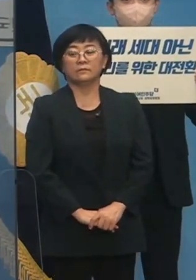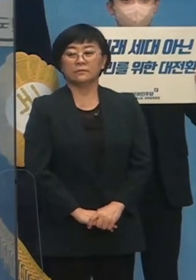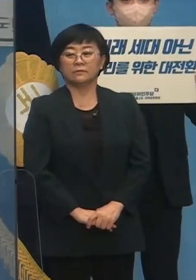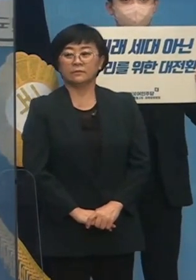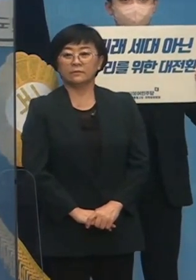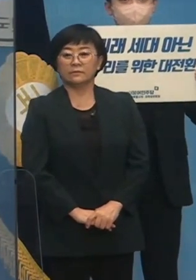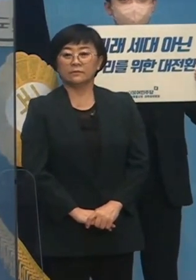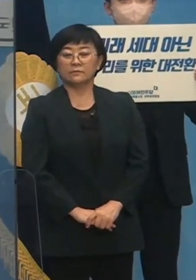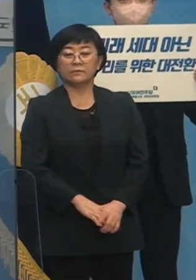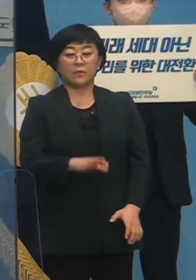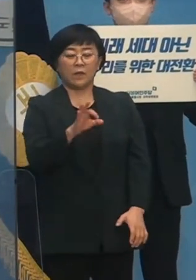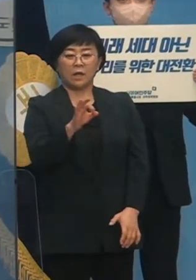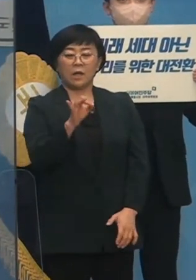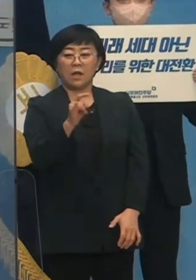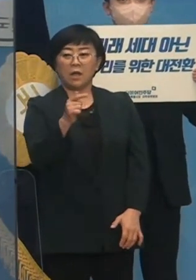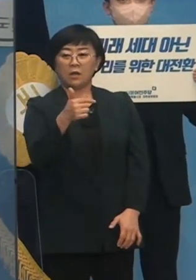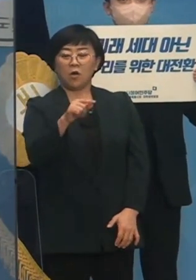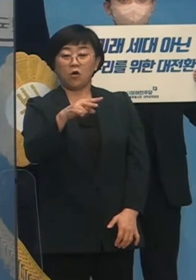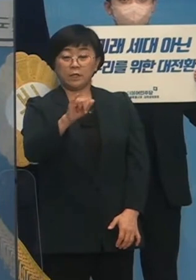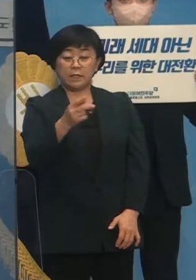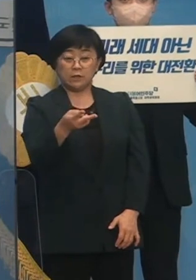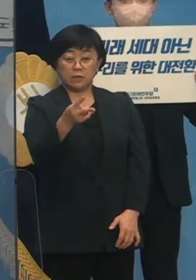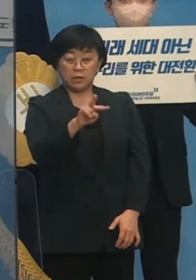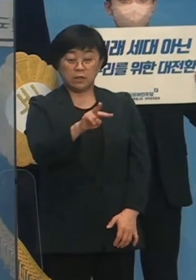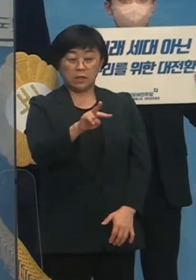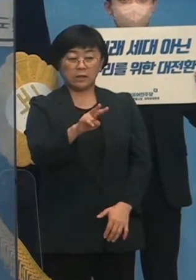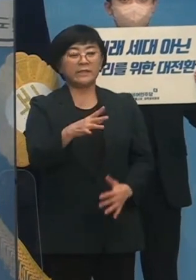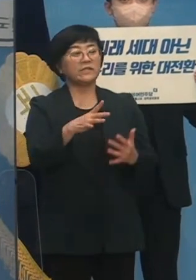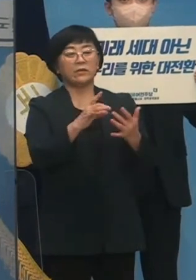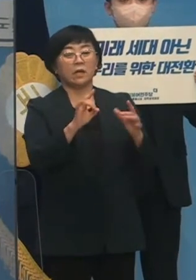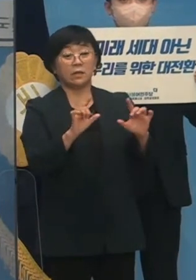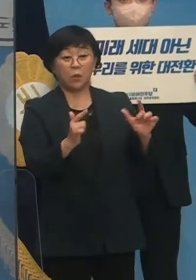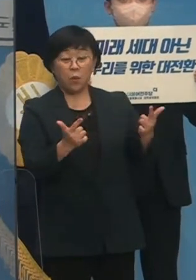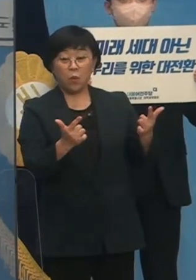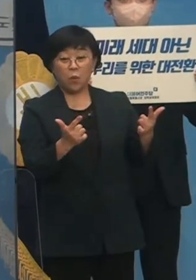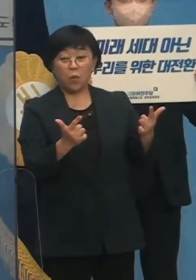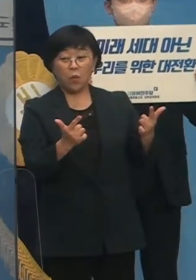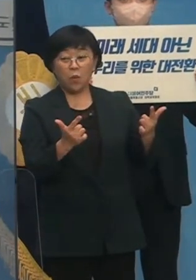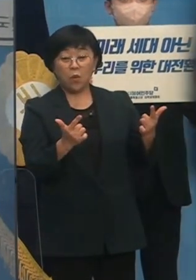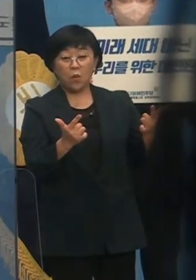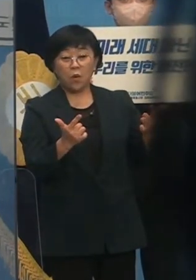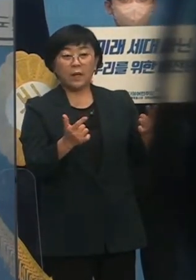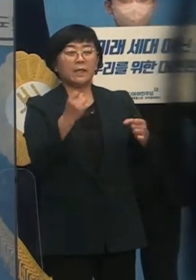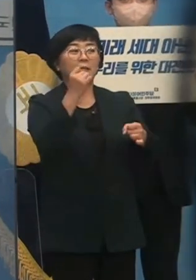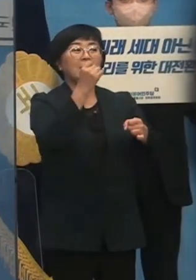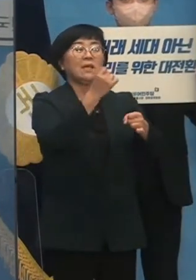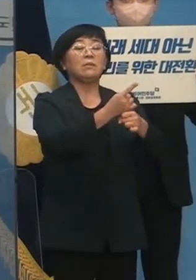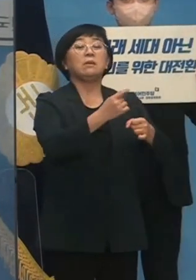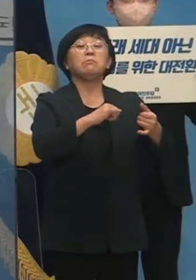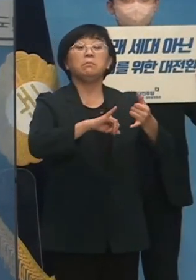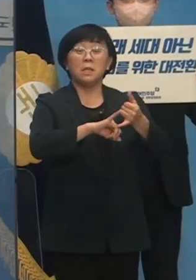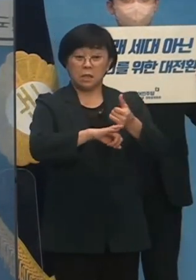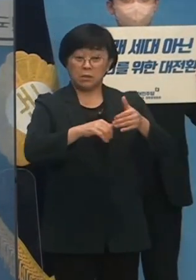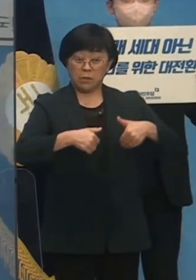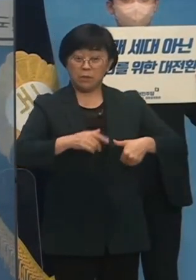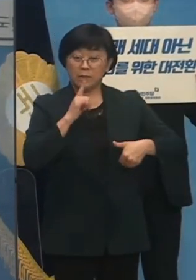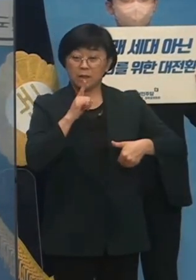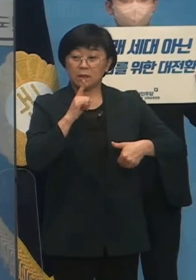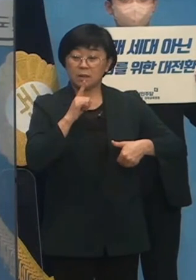네, 에너지 대전환은 우리의 선택이 아니라 이미 현실이 됐습니다.